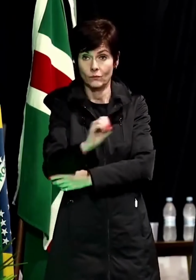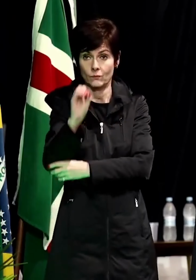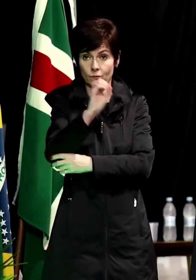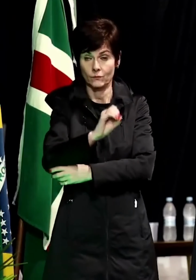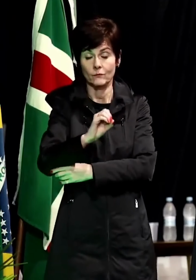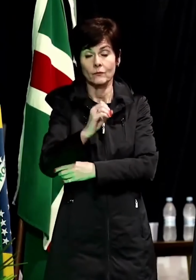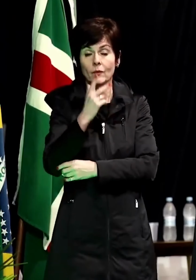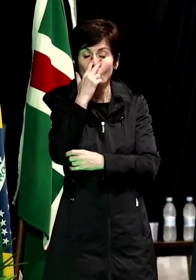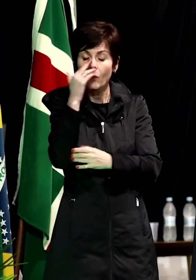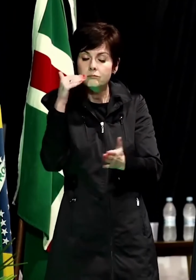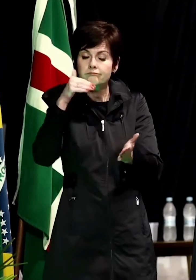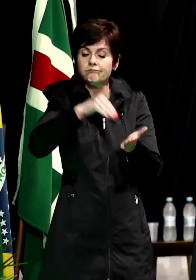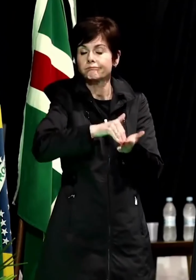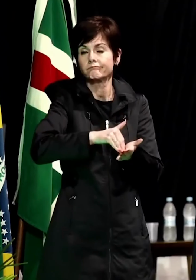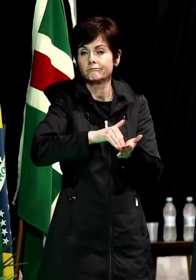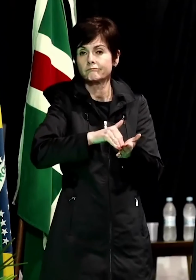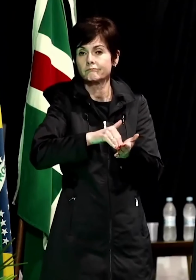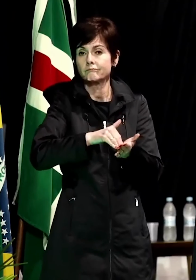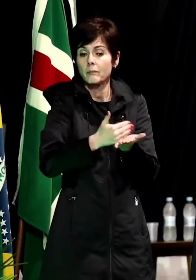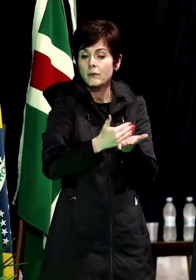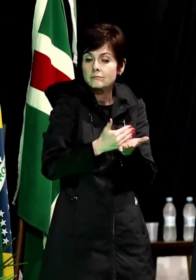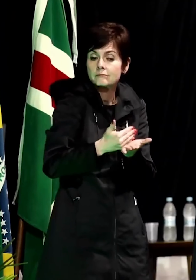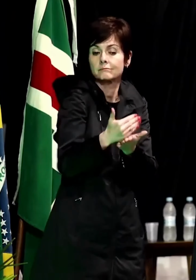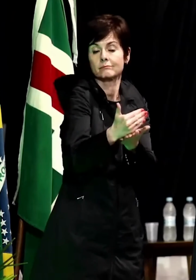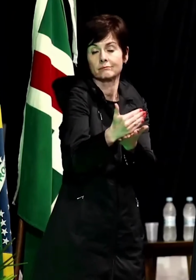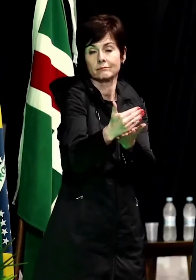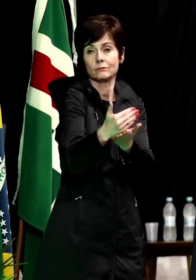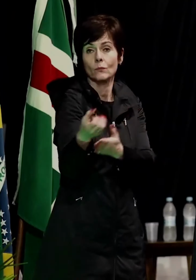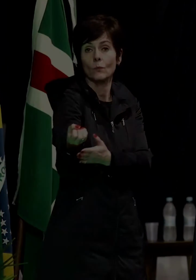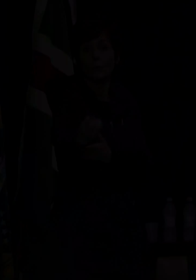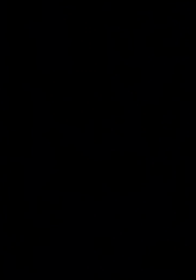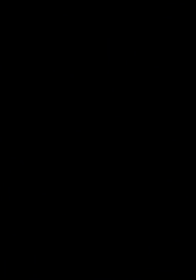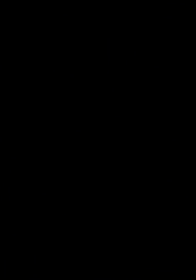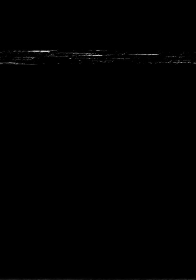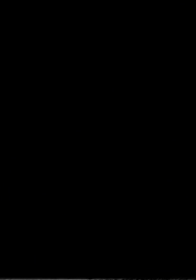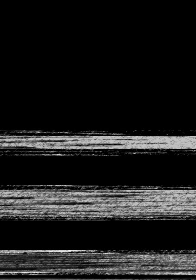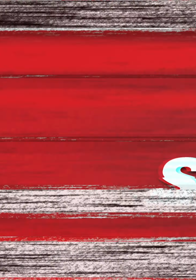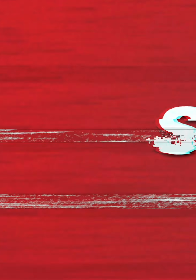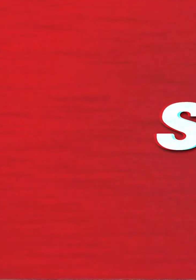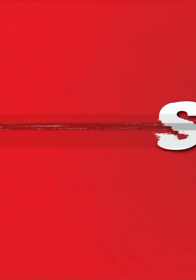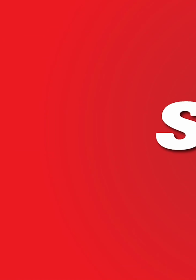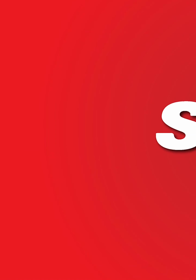gente está esperando vocês. Sem falar do show nacional com Felipe Araújo no dia 12, amanhã de noite.